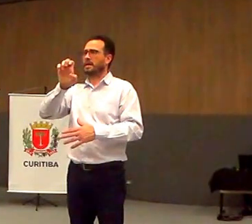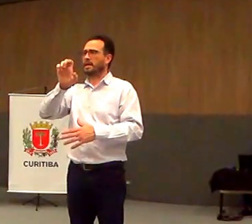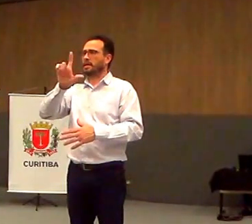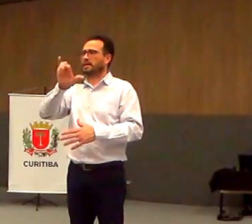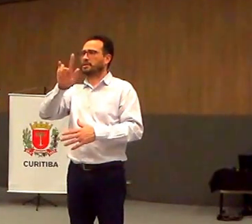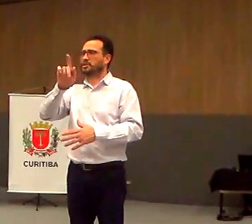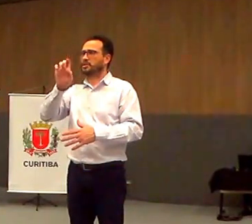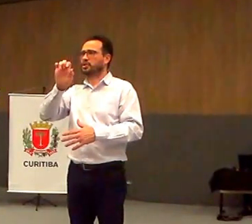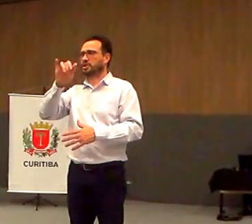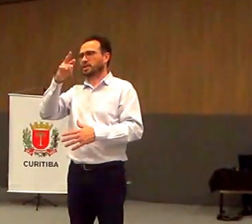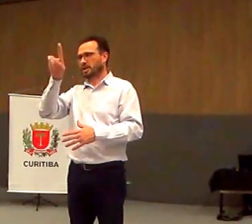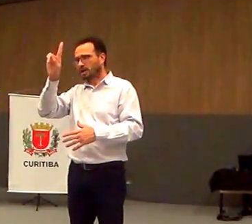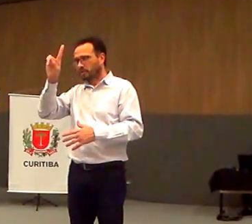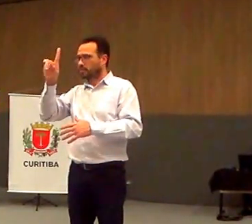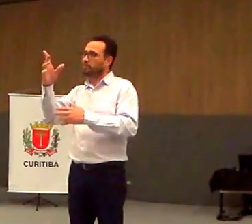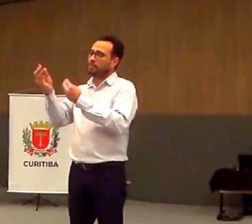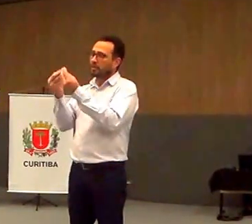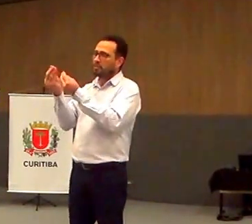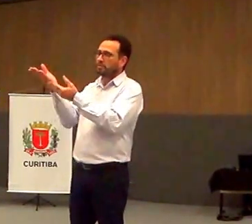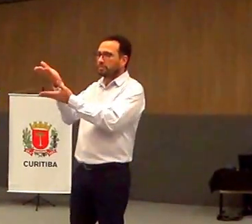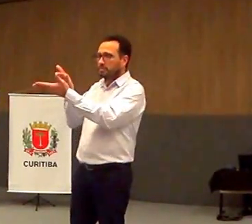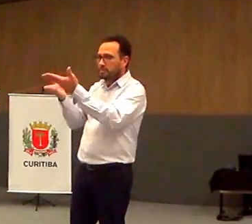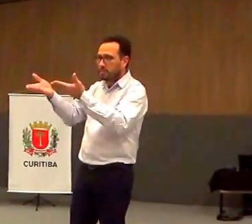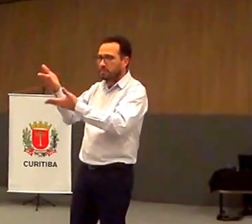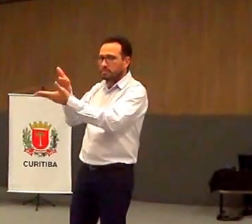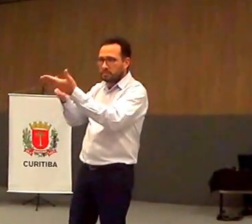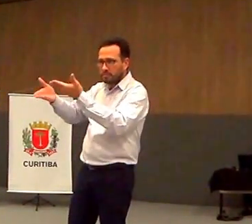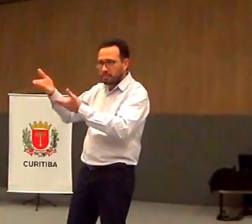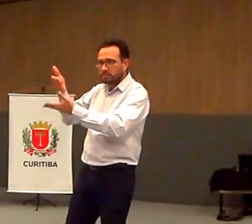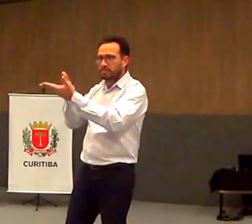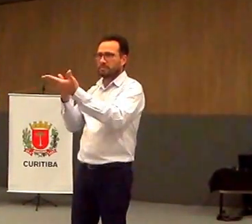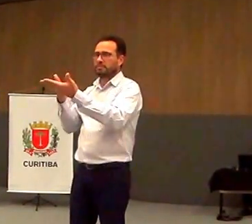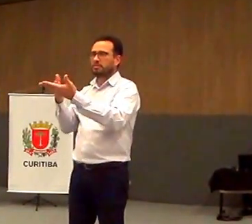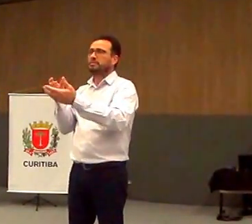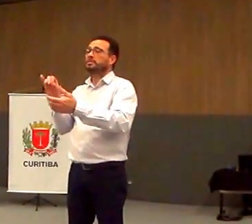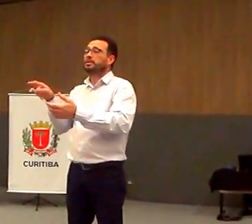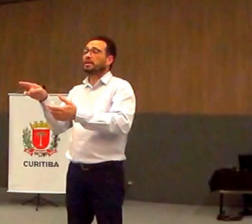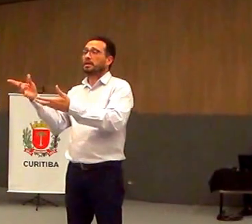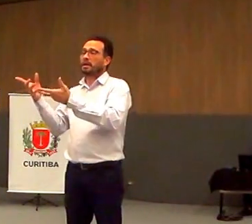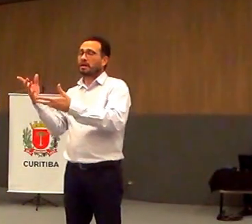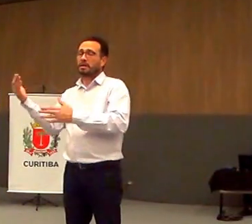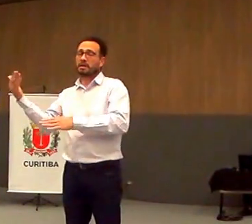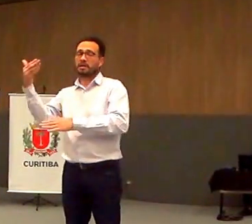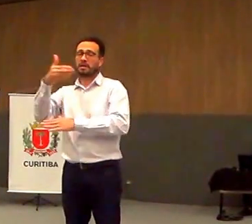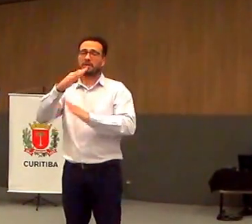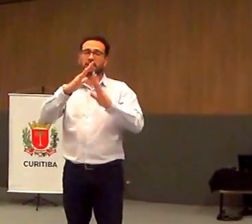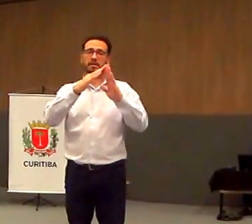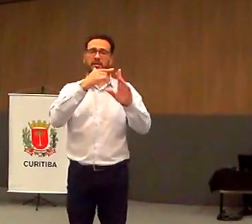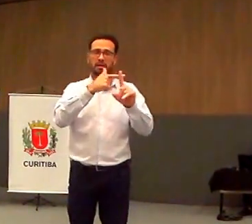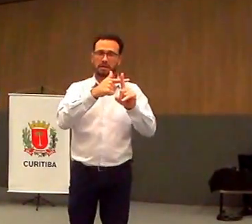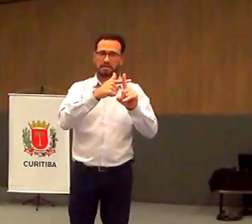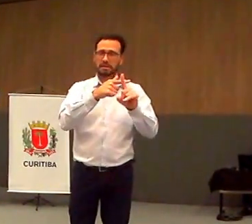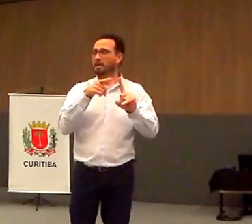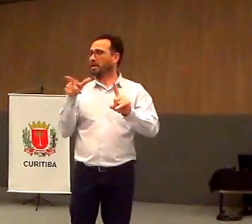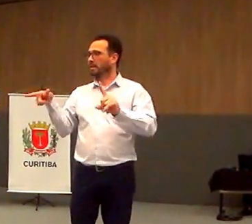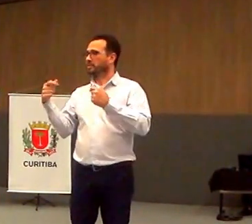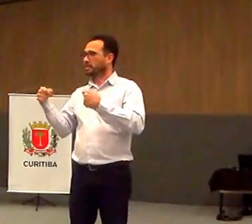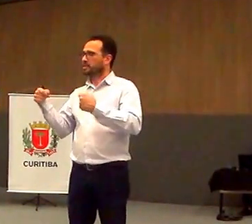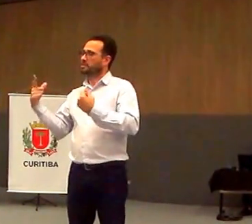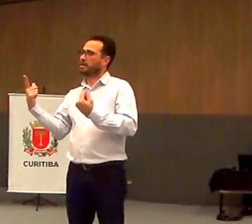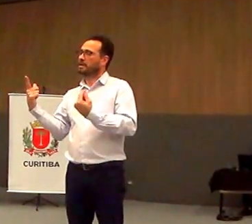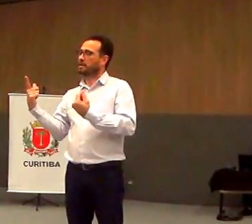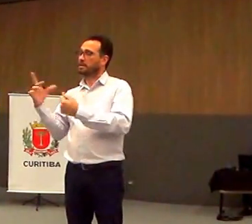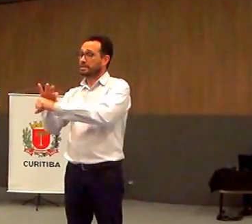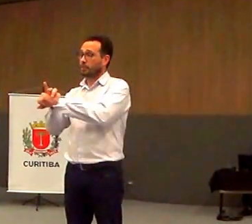nas condições de ir e vir com a segurança e como prioridade. Então, uma das lutas, uma das militâncias da pastoral com